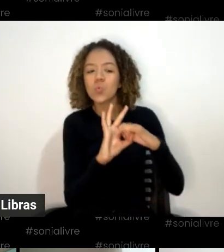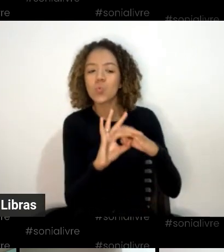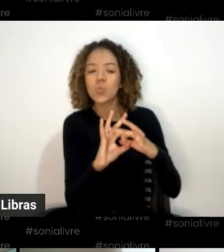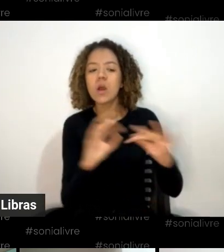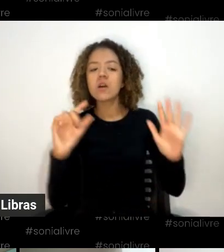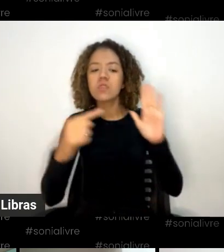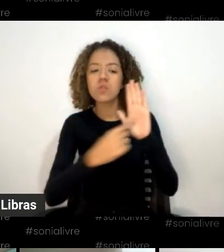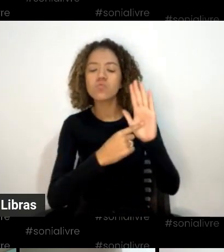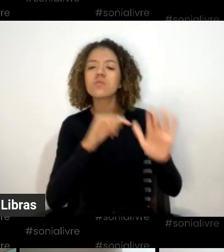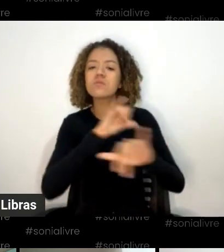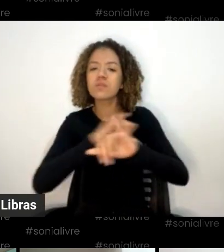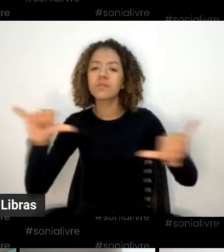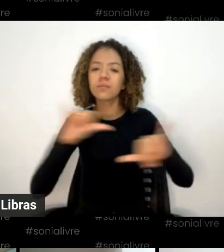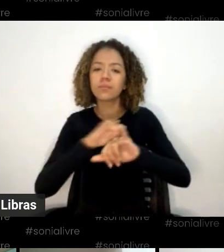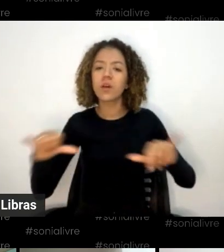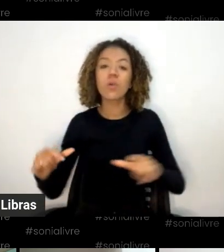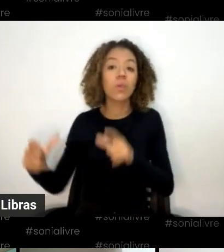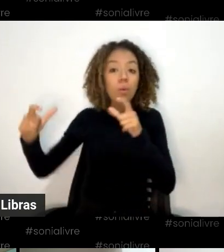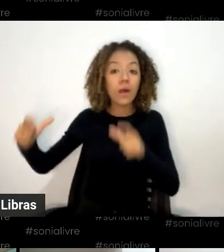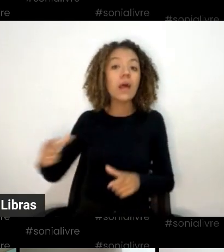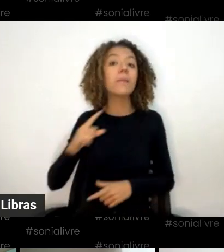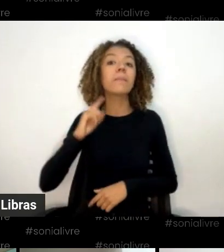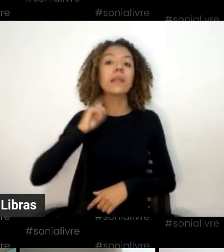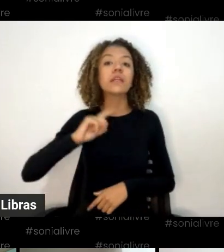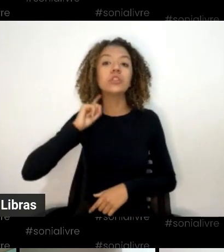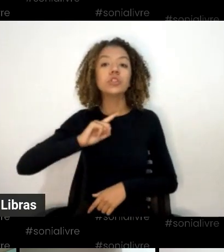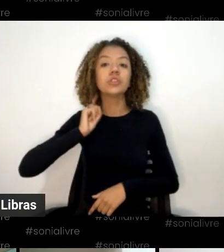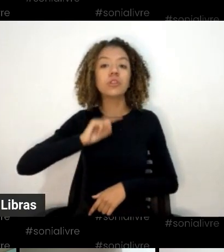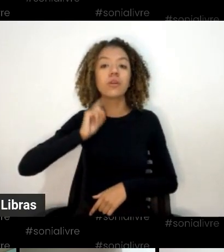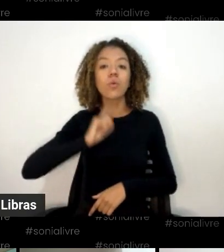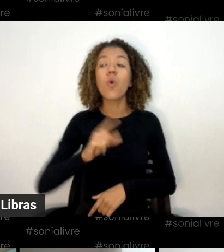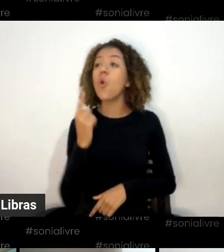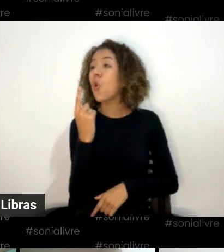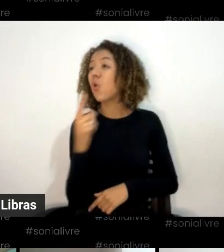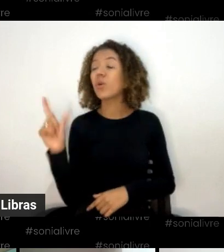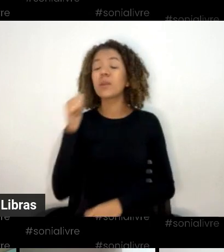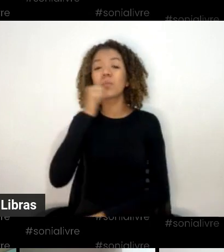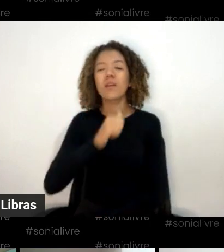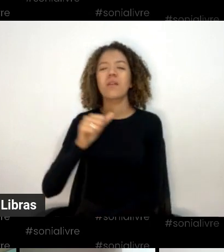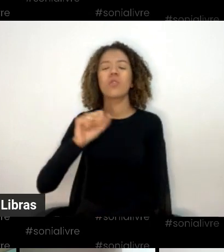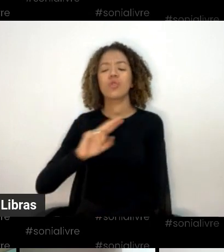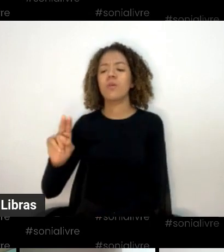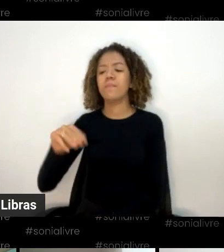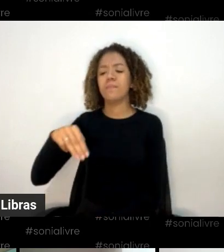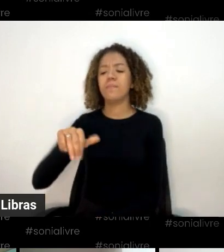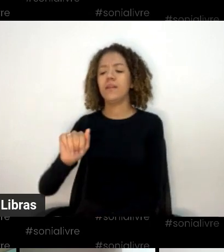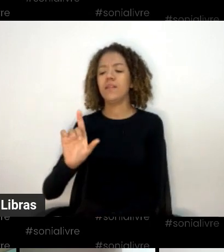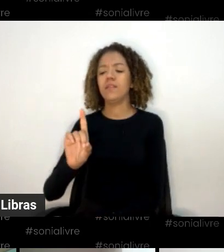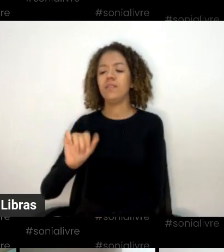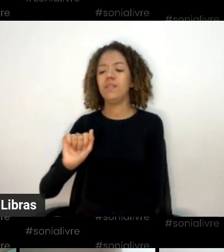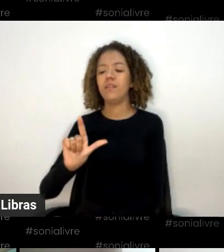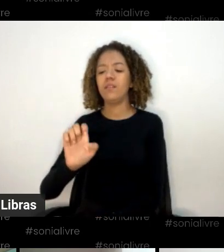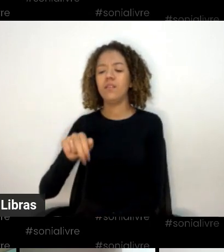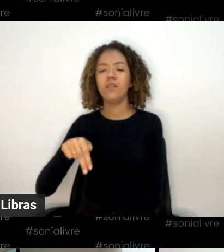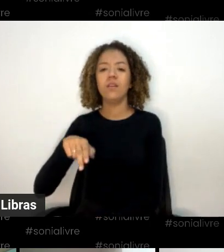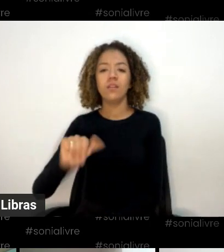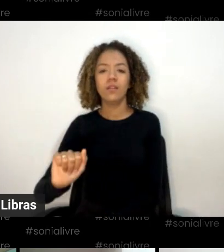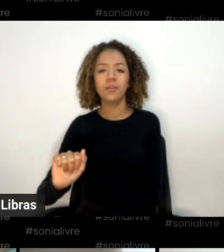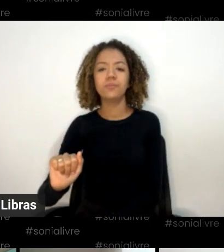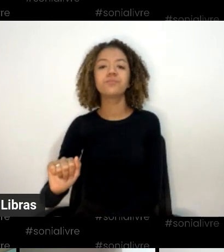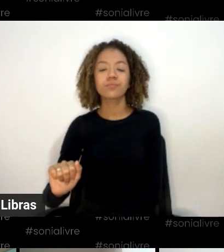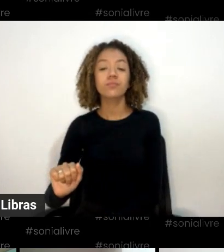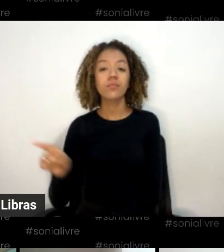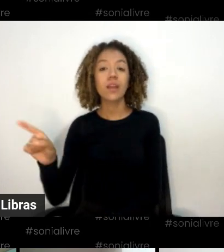lá em Minas Gerais, né? Chega o caso de uma outra Madalena, que também passou num programa